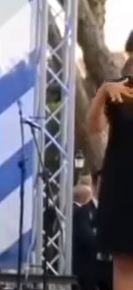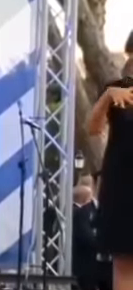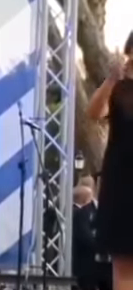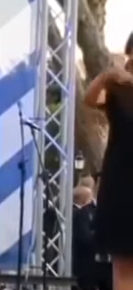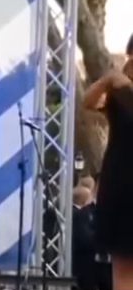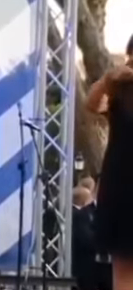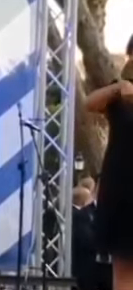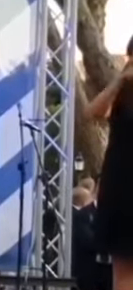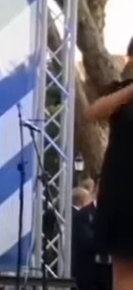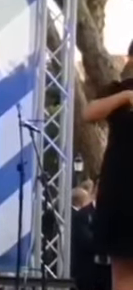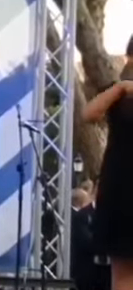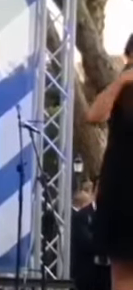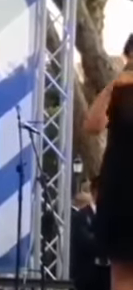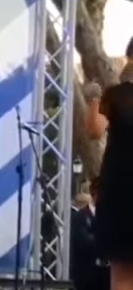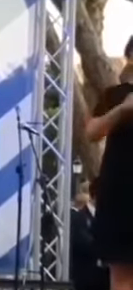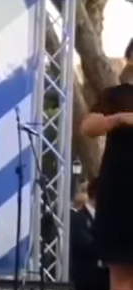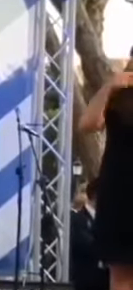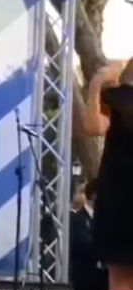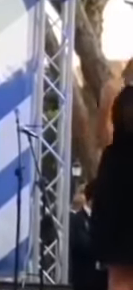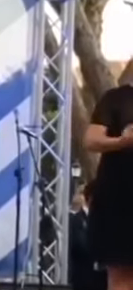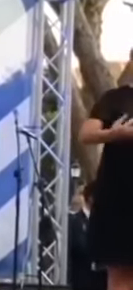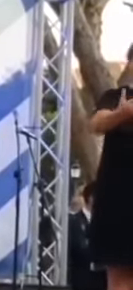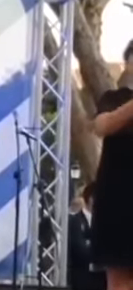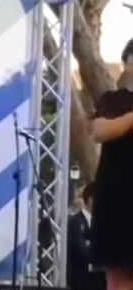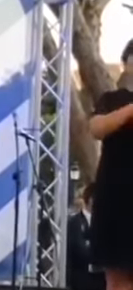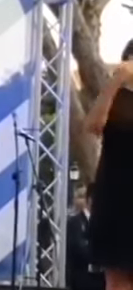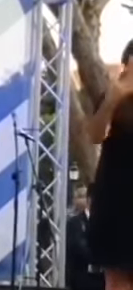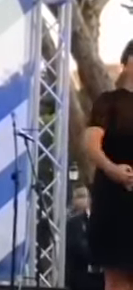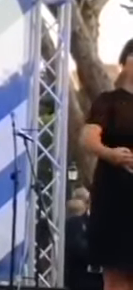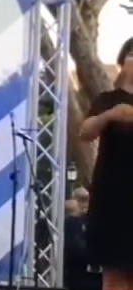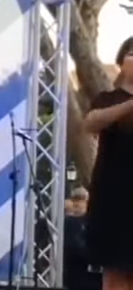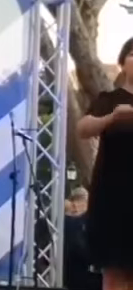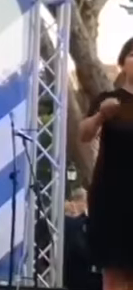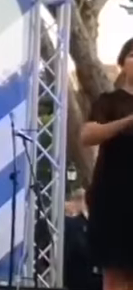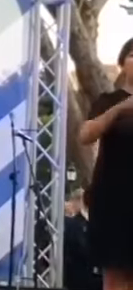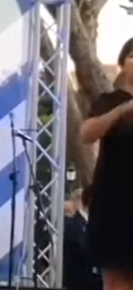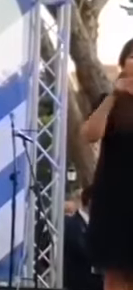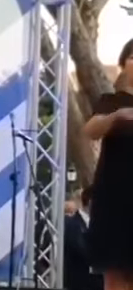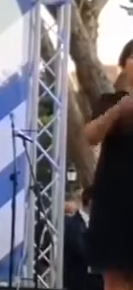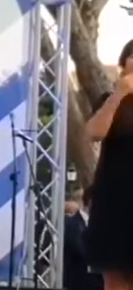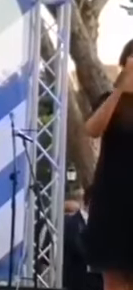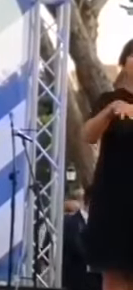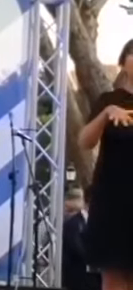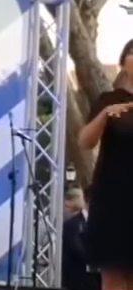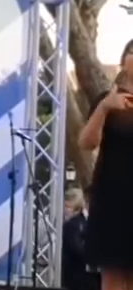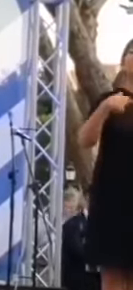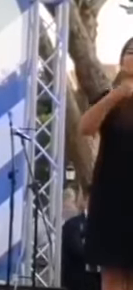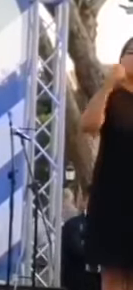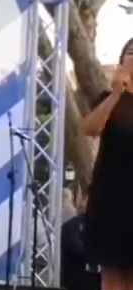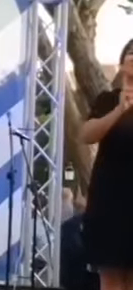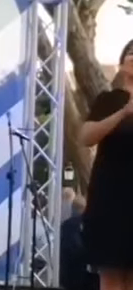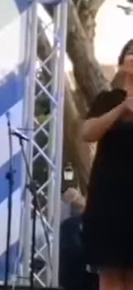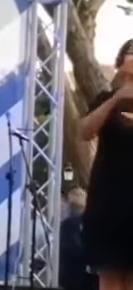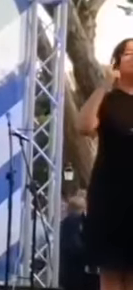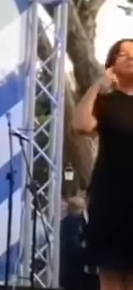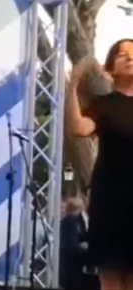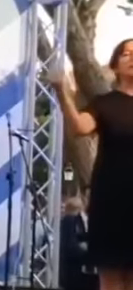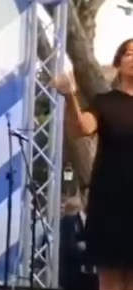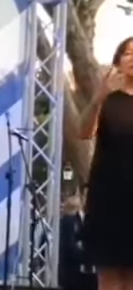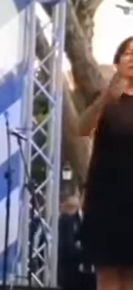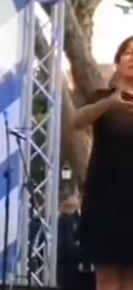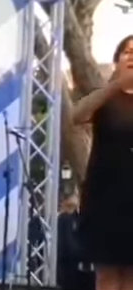Parlamento pretendiamo che vengano lette e discusse e che ci si assuma le responsabilità dei voti che si fanno in Parlamento. Non ci interessa andare lì